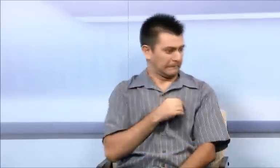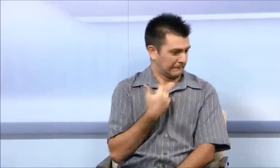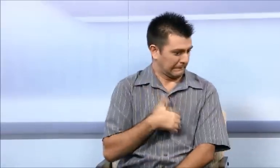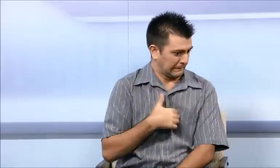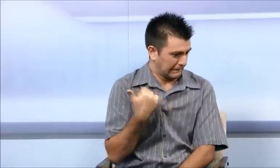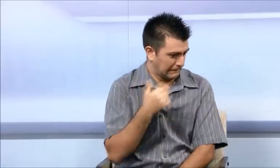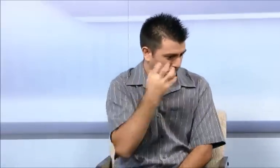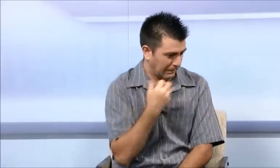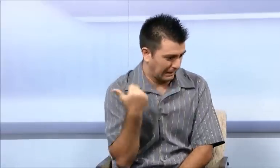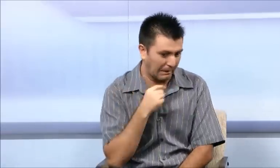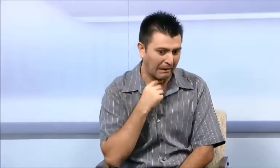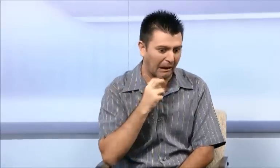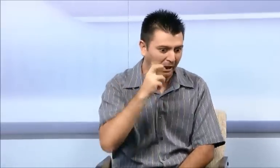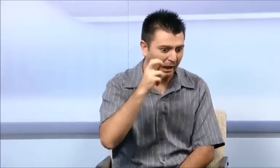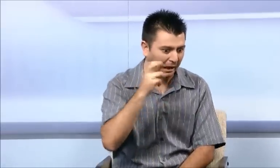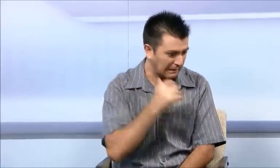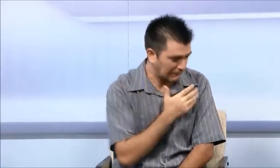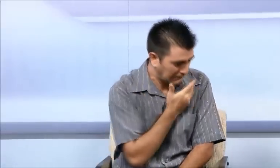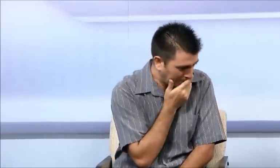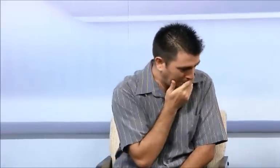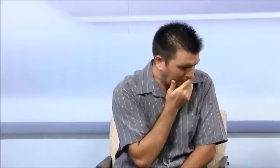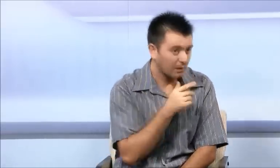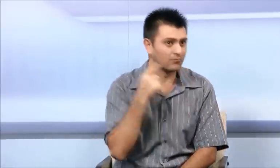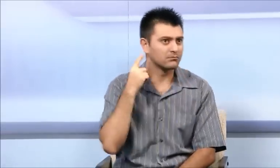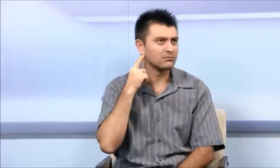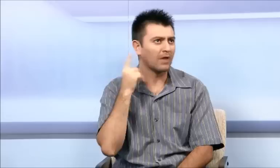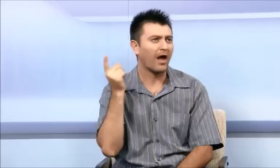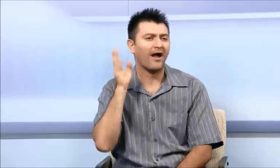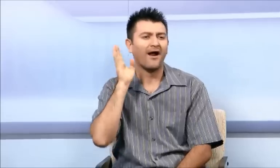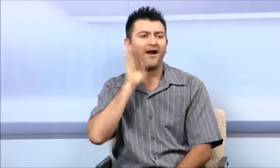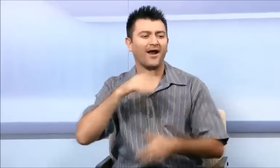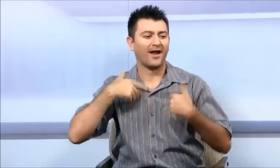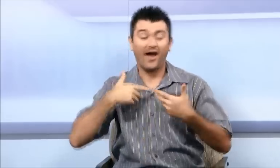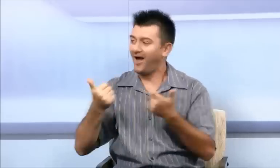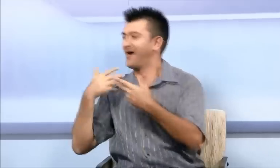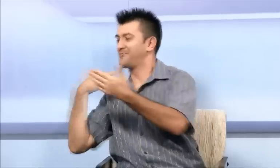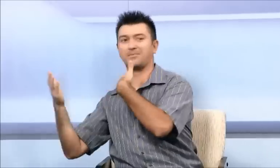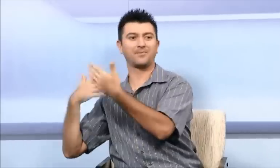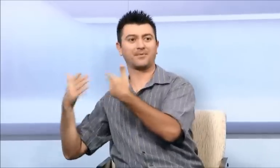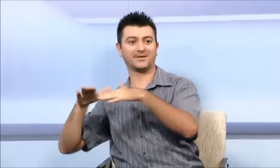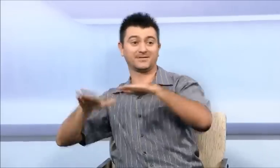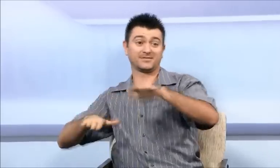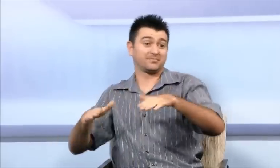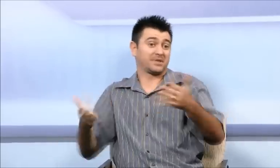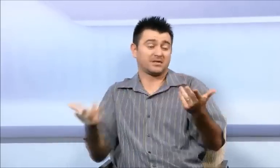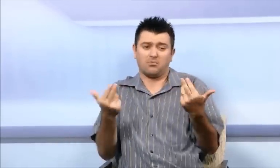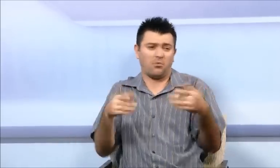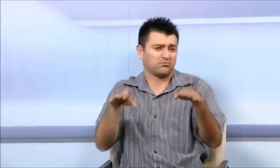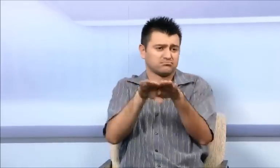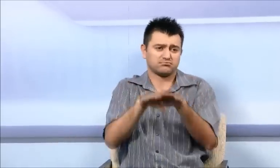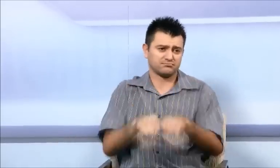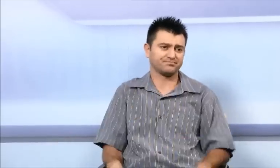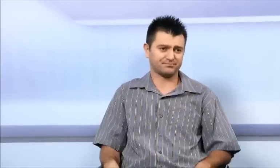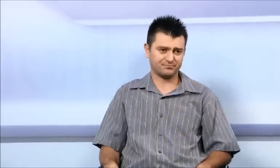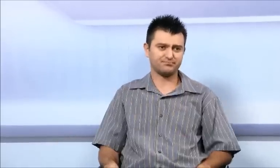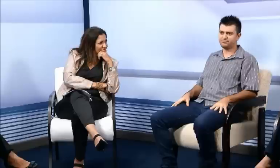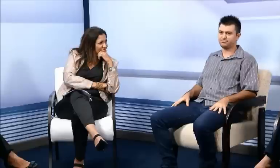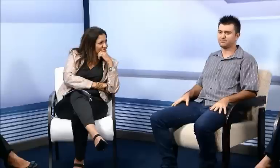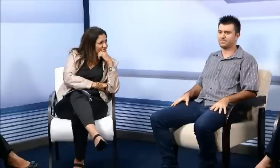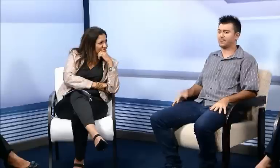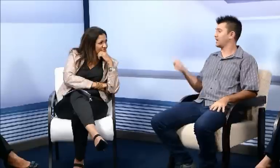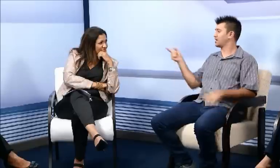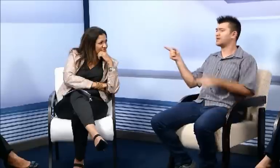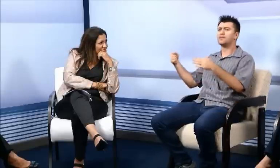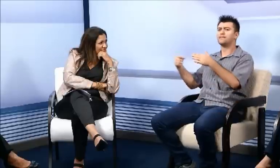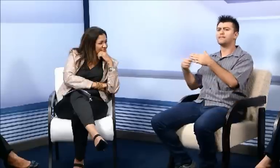né? Então, quando alguém está falando, gritando, falando bravo, você percebe que a pessoa está brava. Ou se ela está dando risada, está com um tom de voz